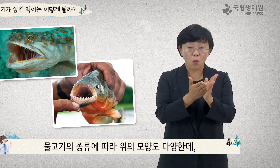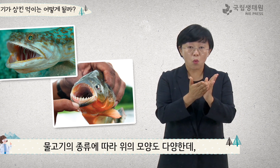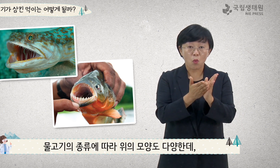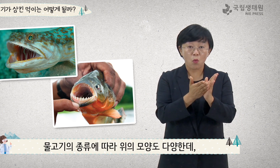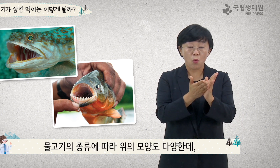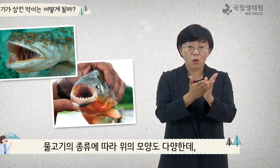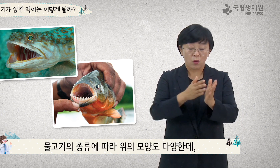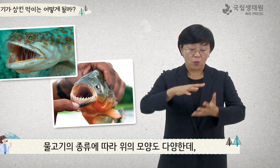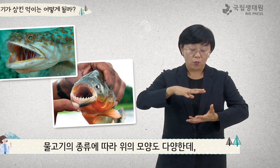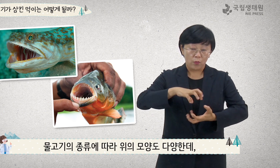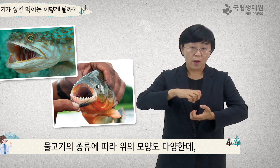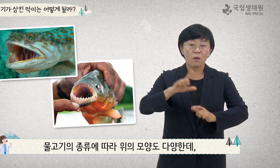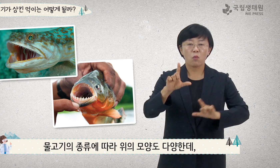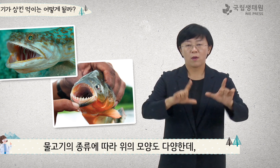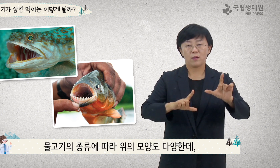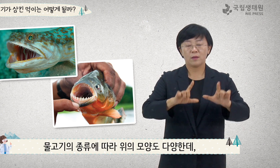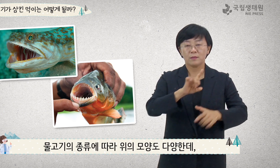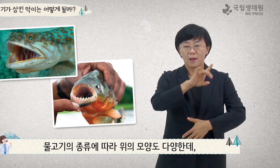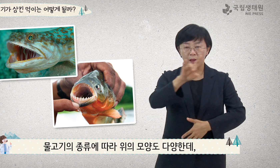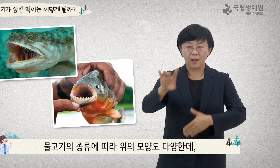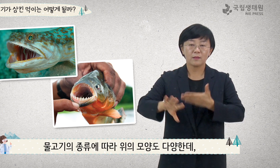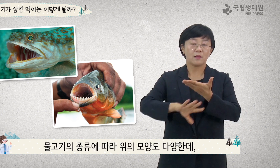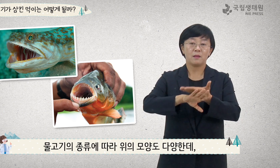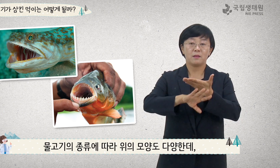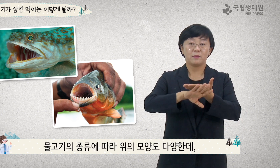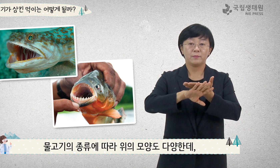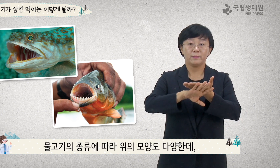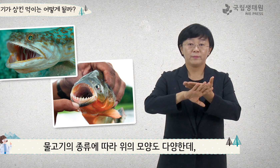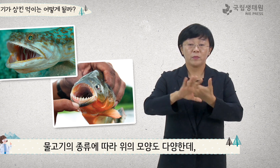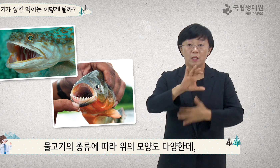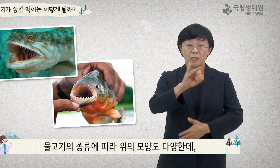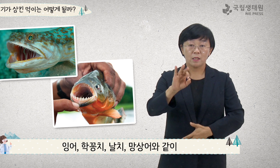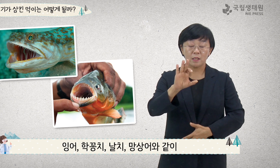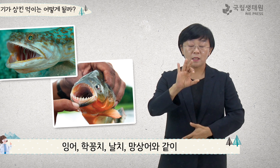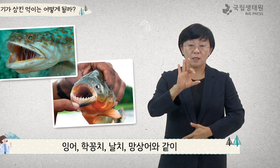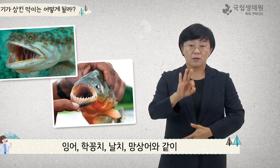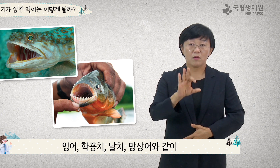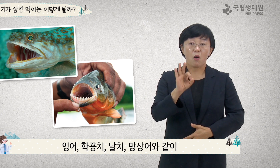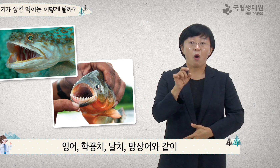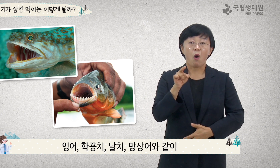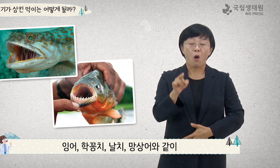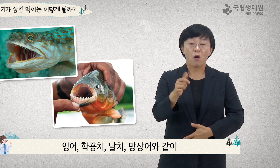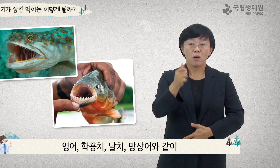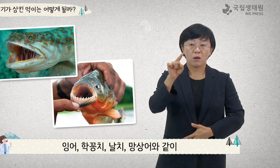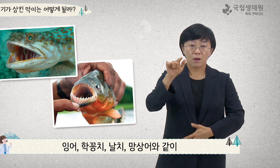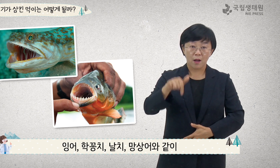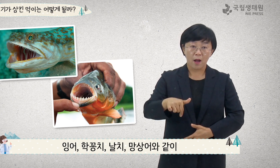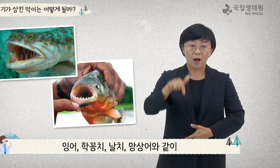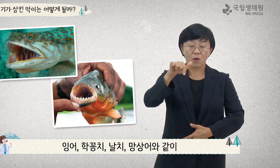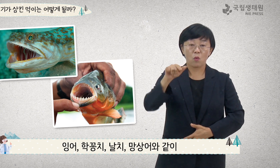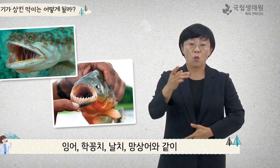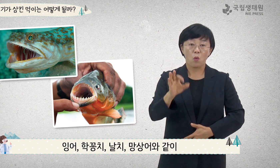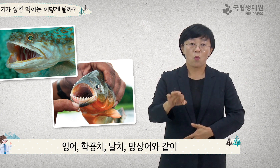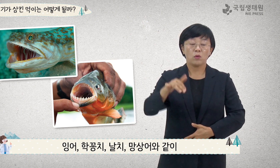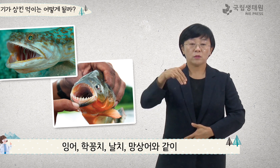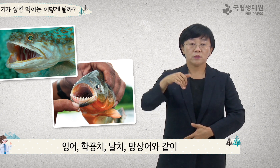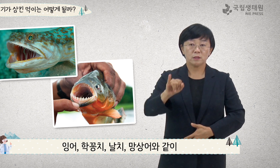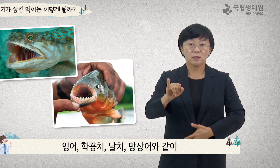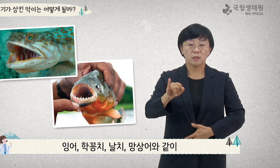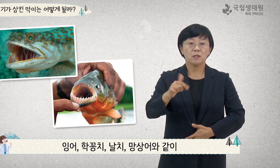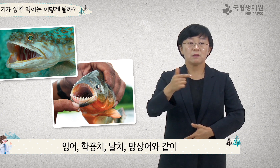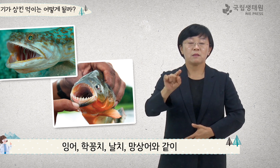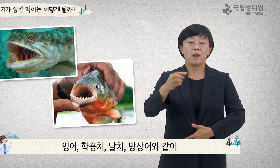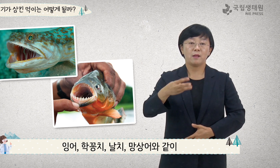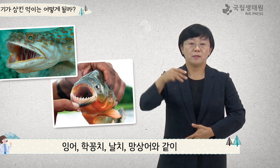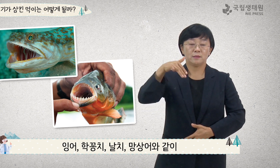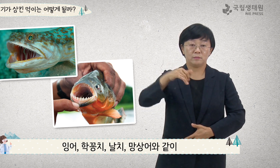물고기의 종류에 따라 위의 모양도 다양한데 잉어, 학꽁치, 날치,